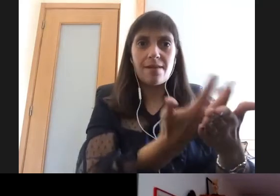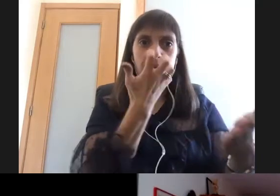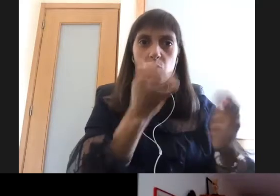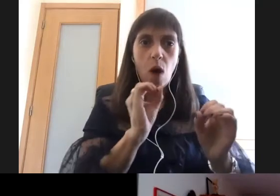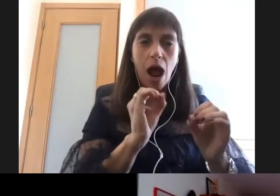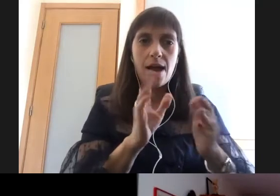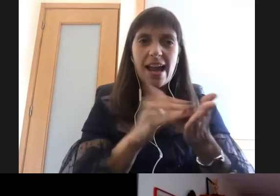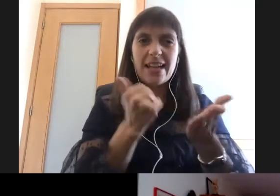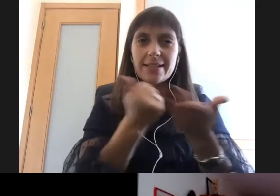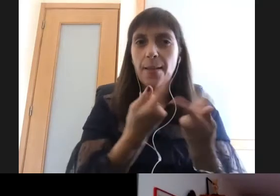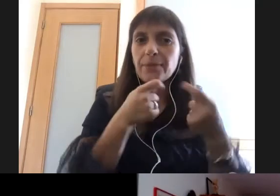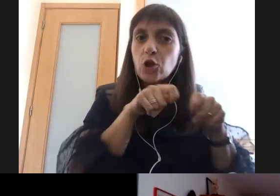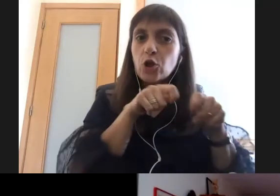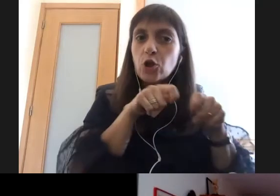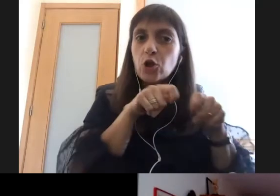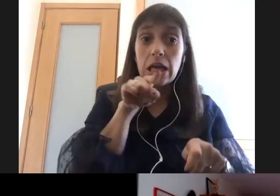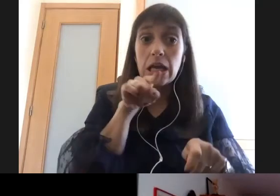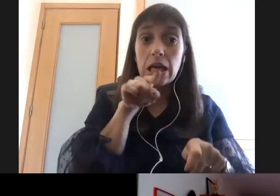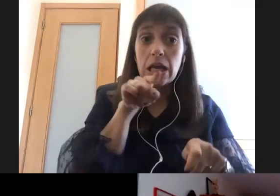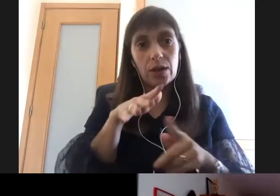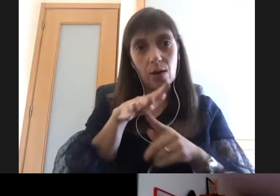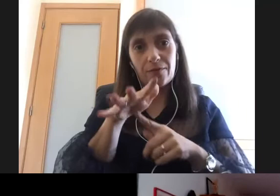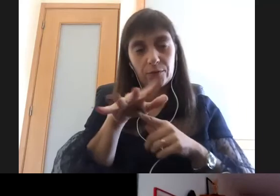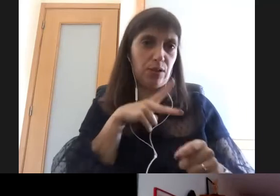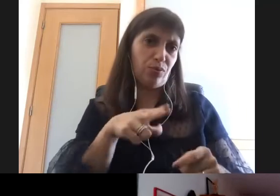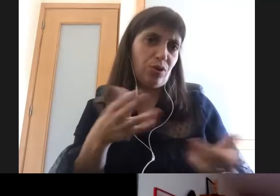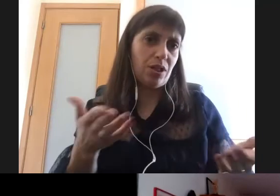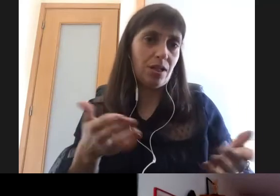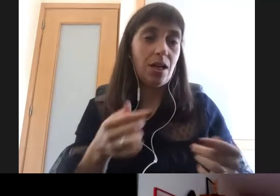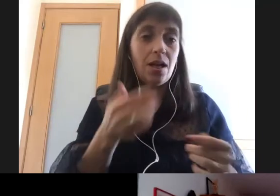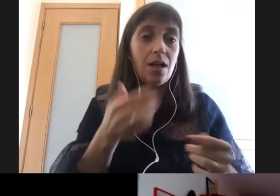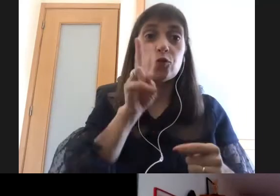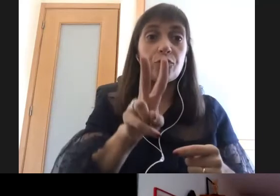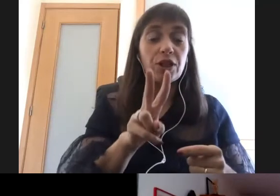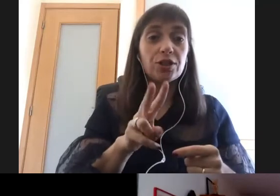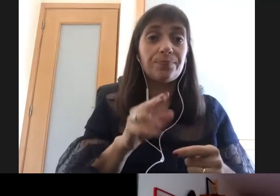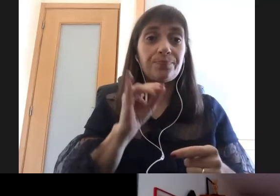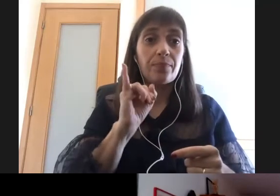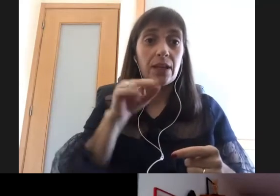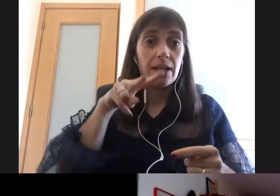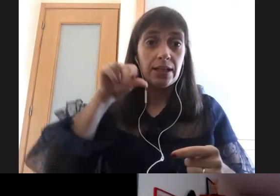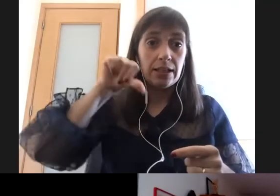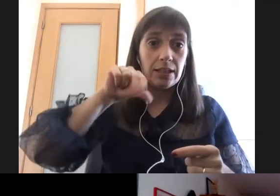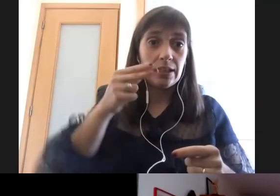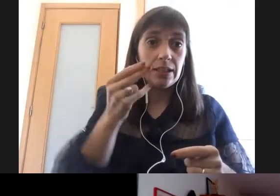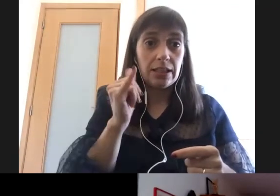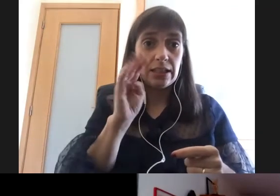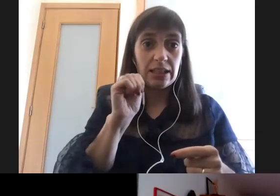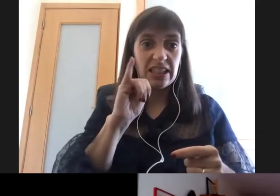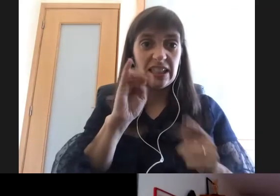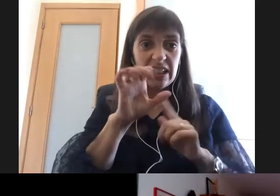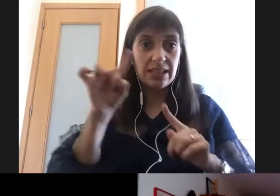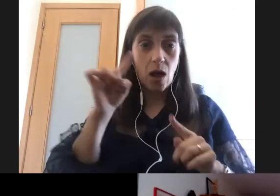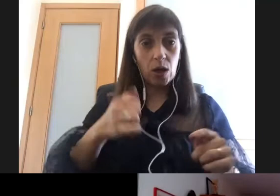E isso é uma coisa da portuguesa. Você vê, compara a Inquisição Católica em Portugal e na Espanha.